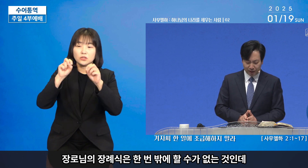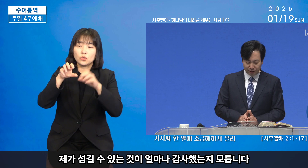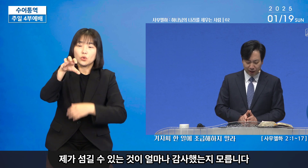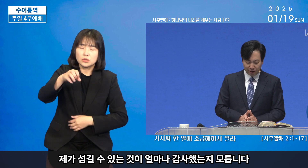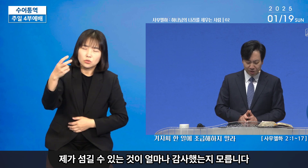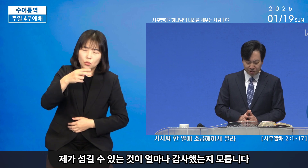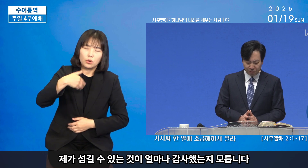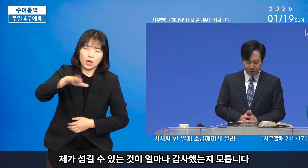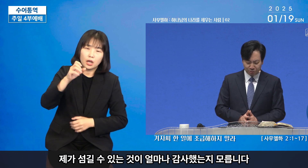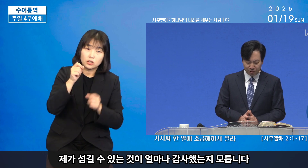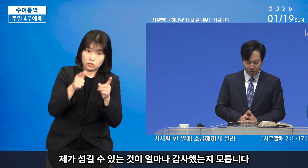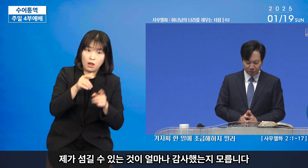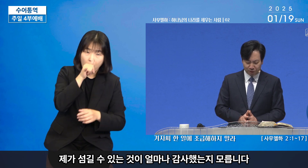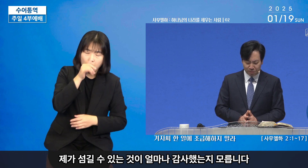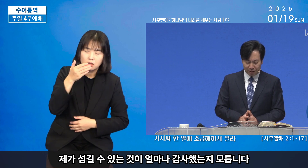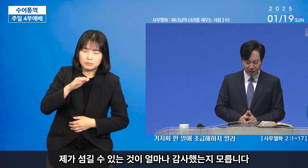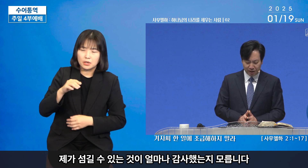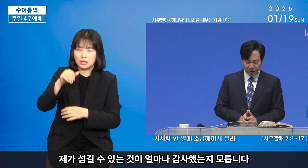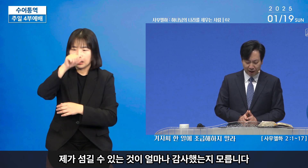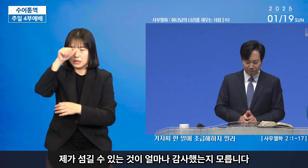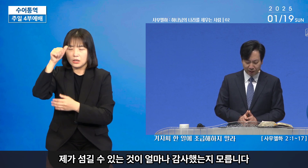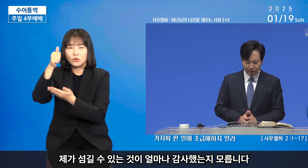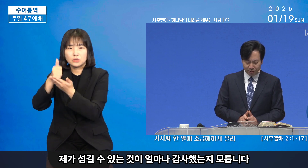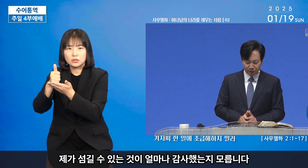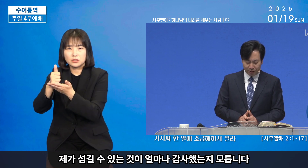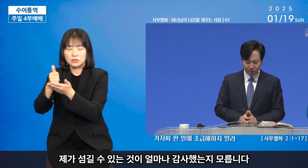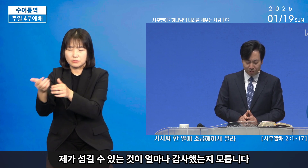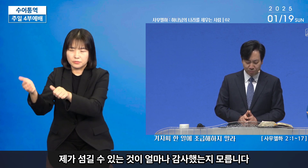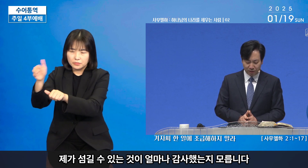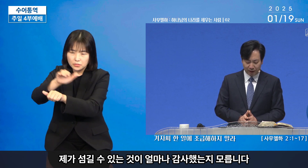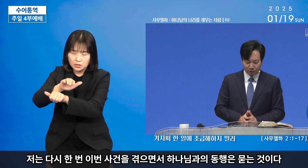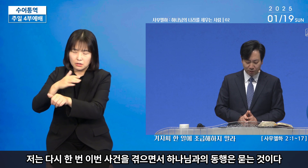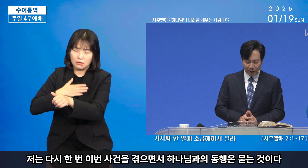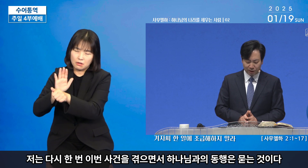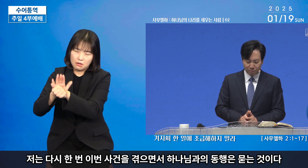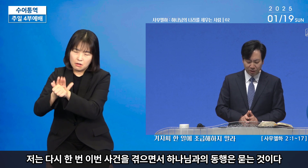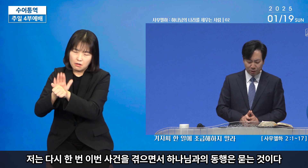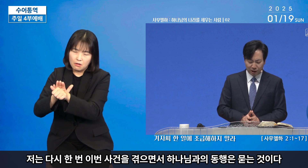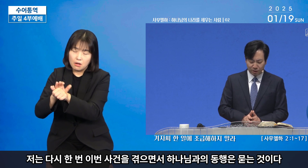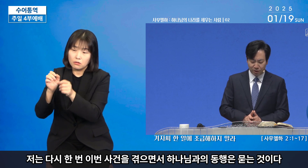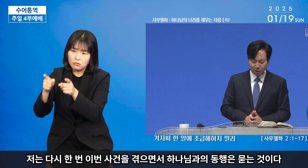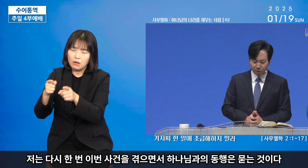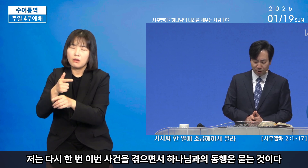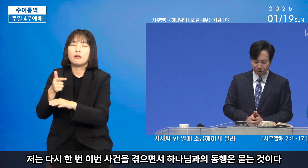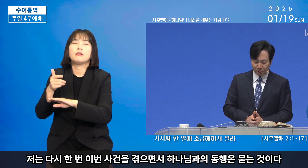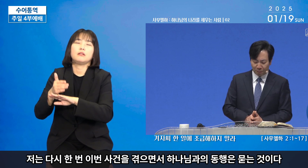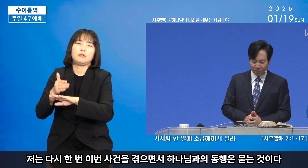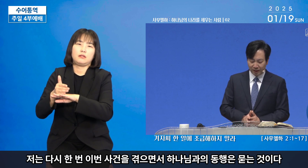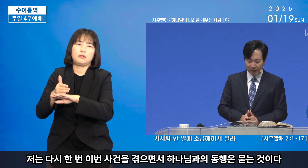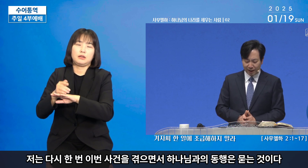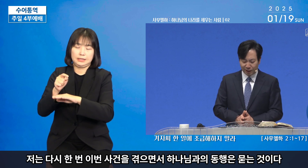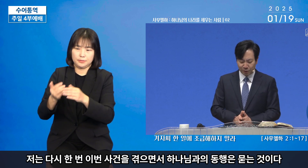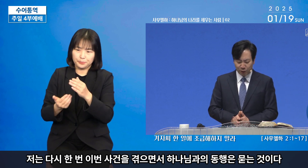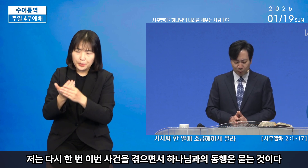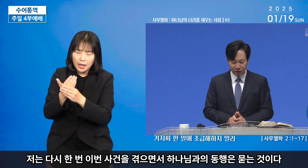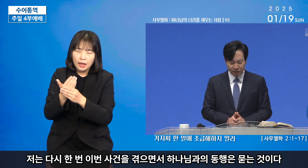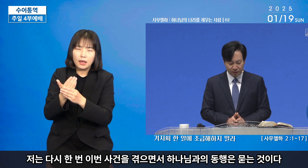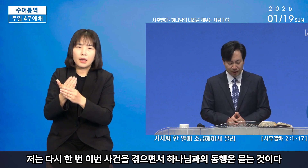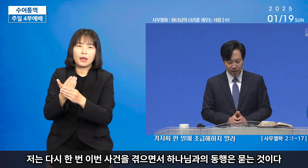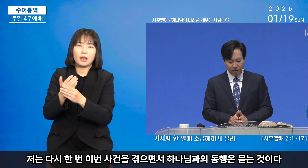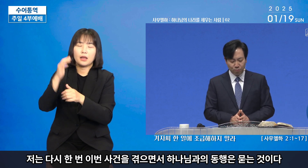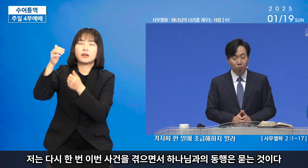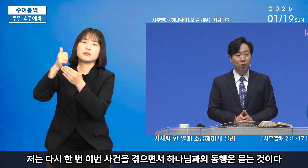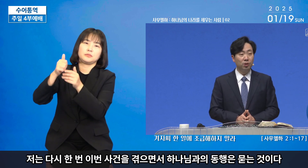것인데 제가 섬길 수 있는 것이 얼마나 감사인지 모릅니다. 저는 다시 한번 이번 사건을 겪으면서 하나님과의